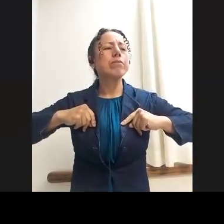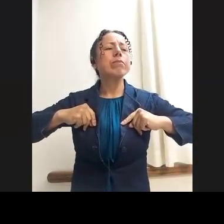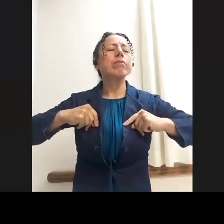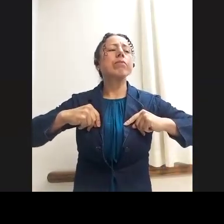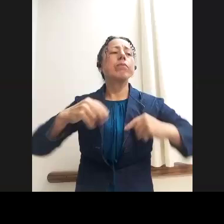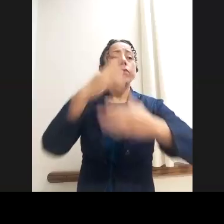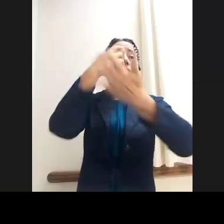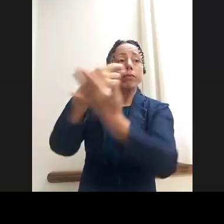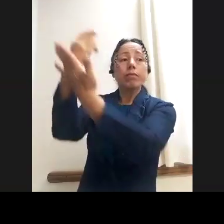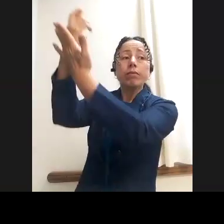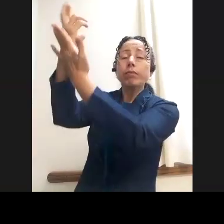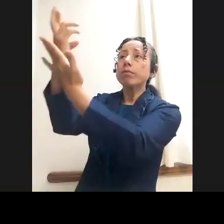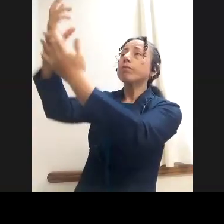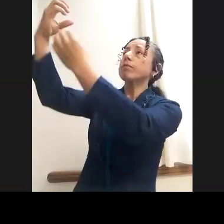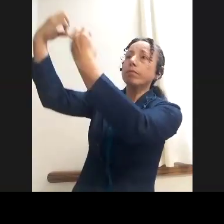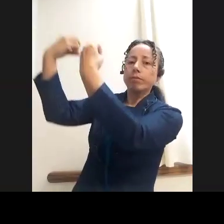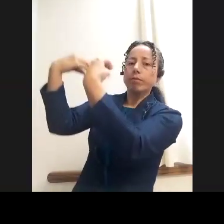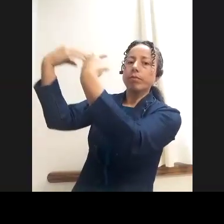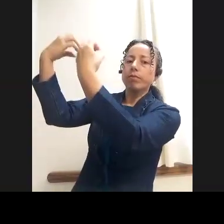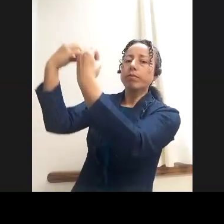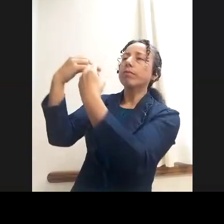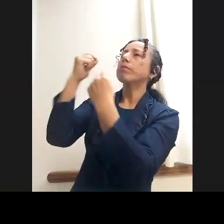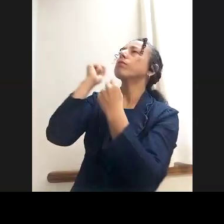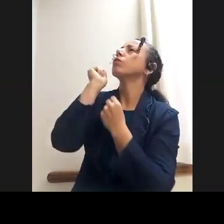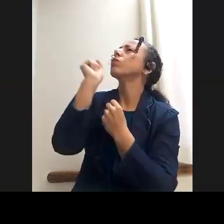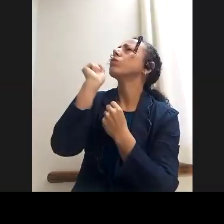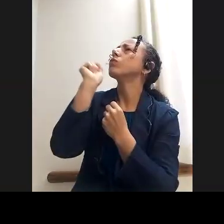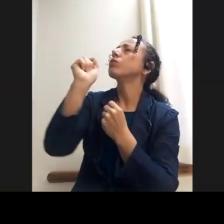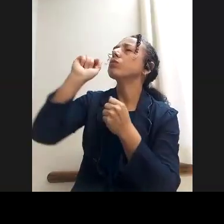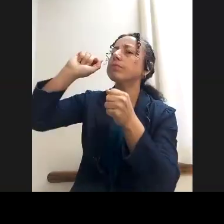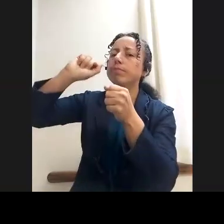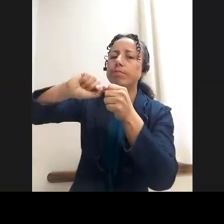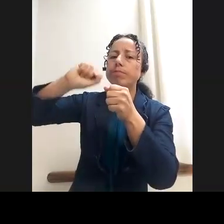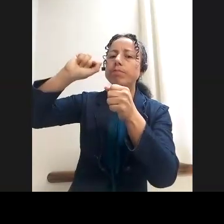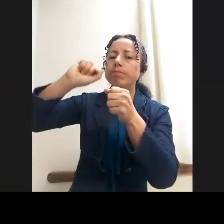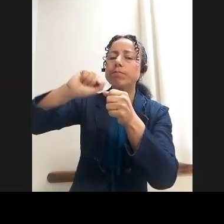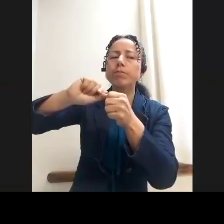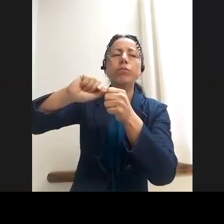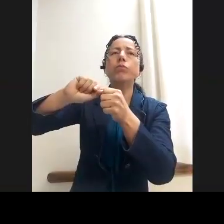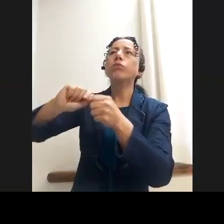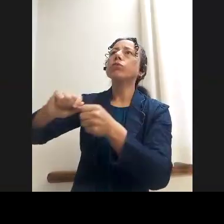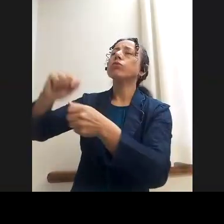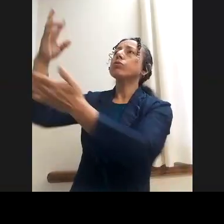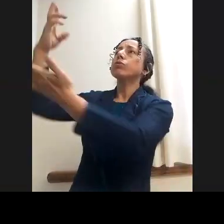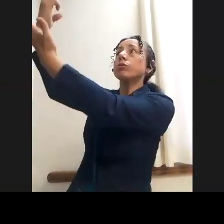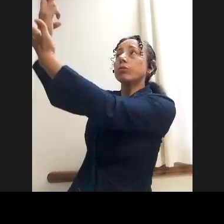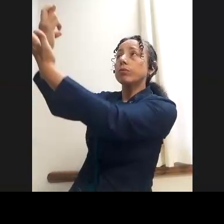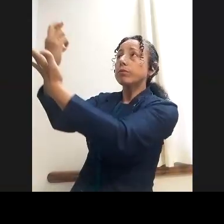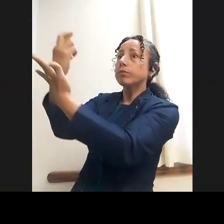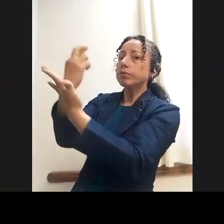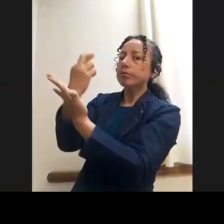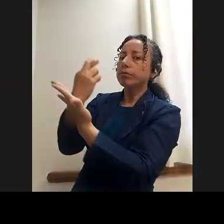O Senhor mostrou-me o que fazer. O